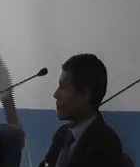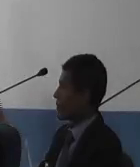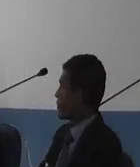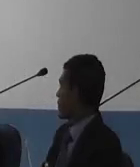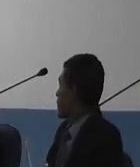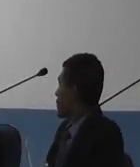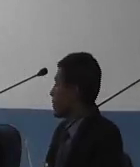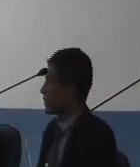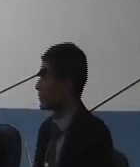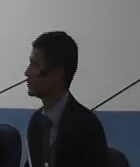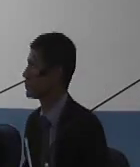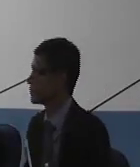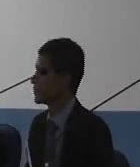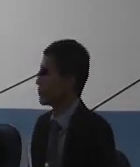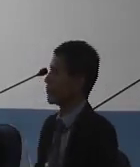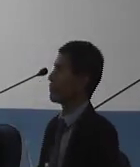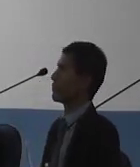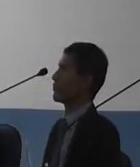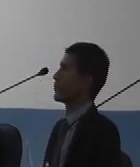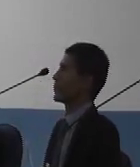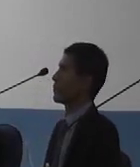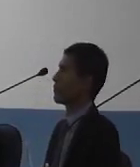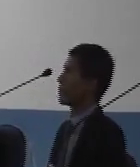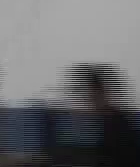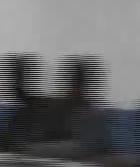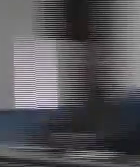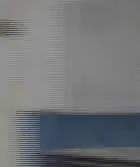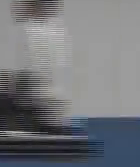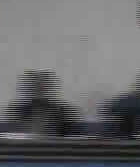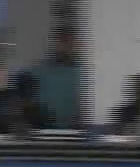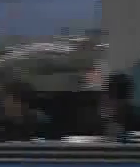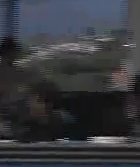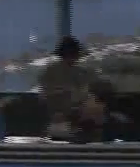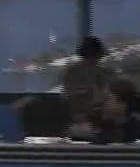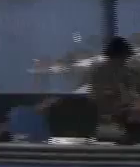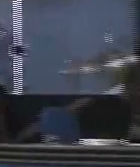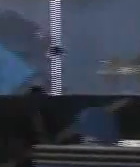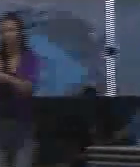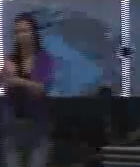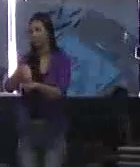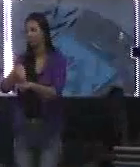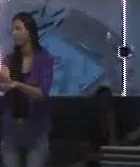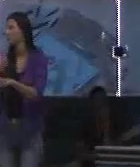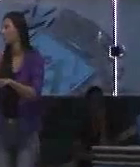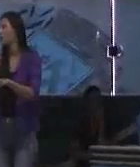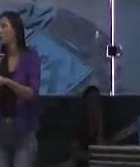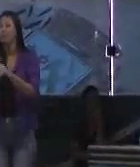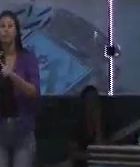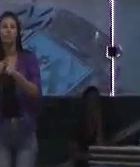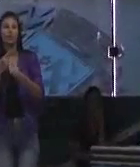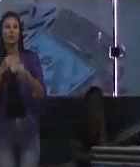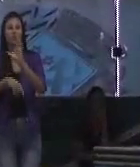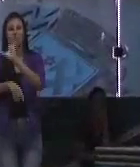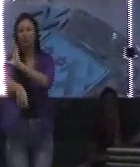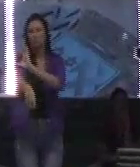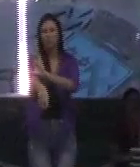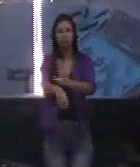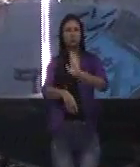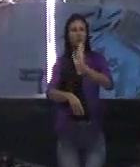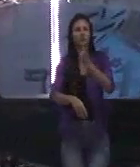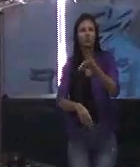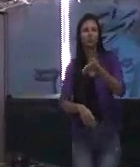que o senhor tocou, foi a tarifa de transporte coletivo. Uma cultura em Ilhéus, desde que eu cheguei aqui há 18 anos